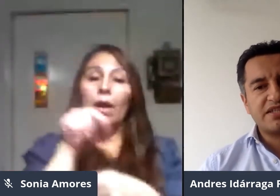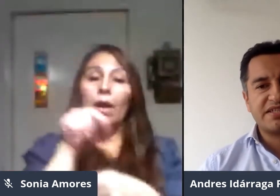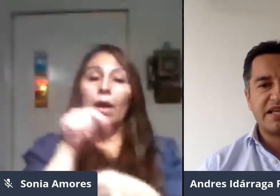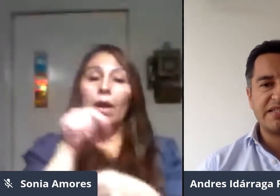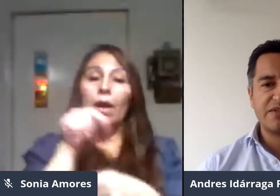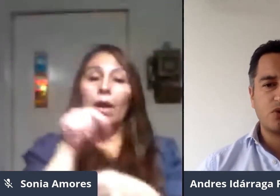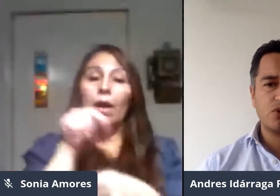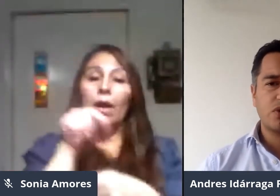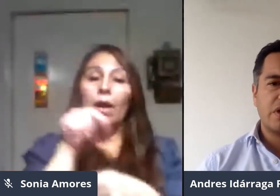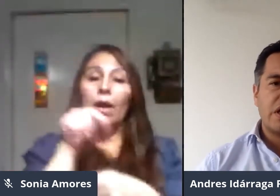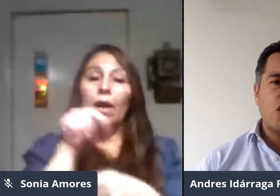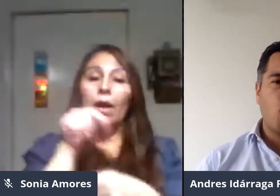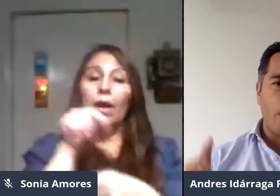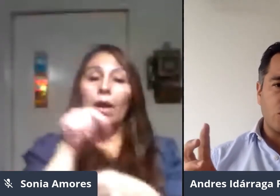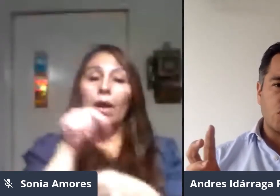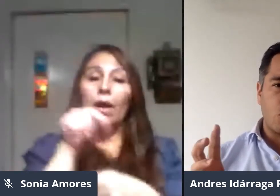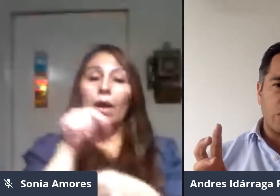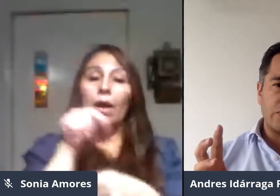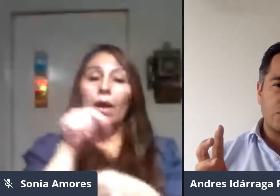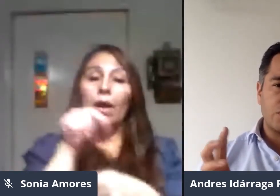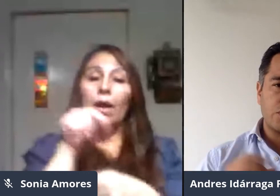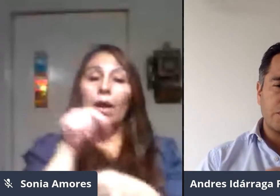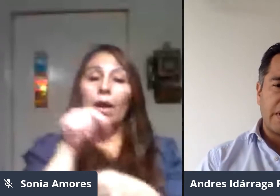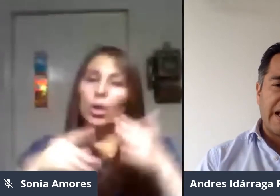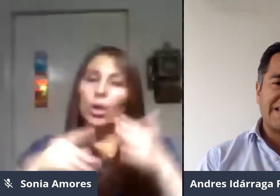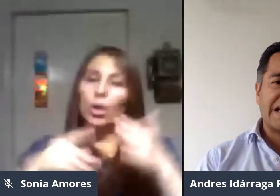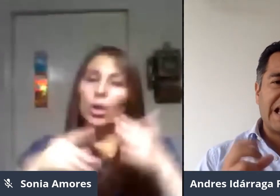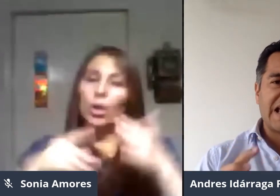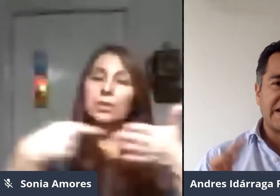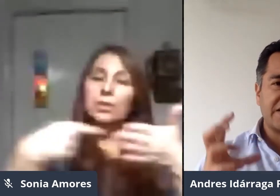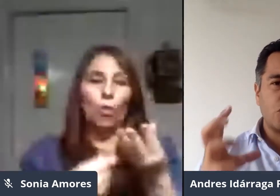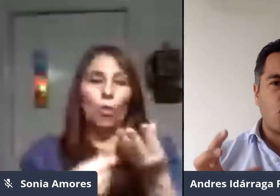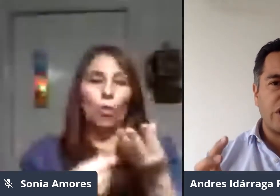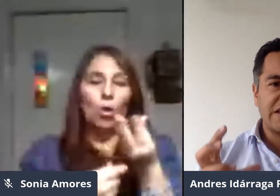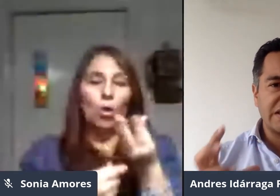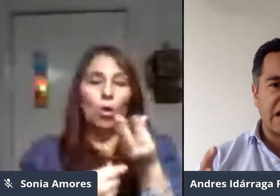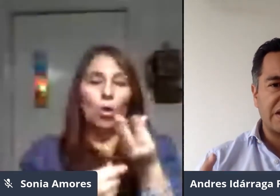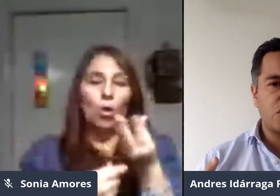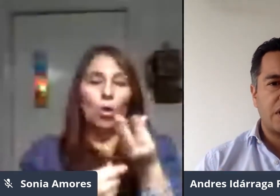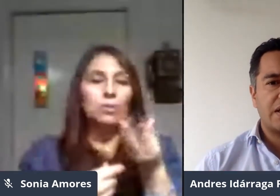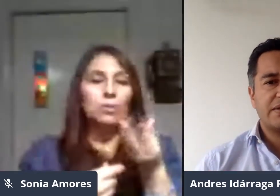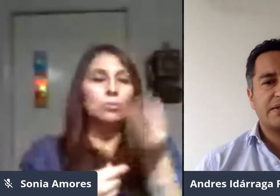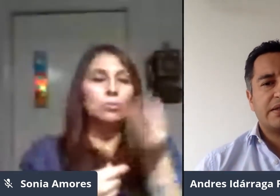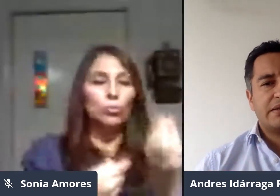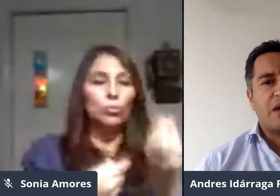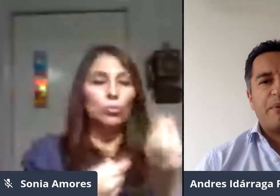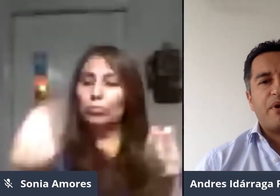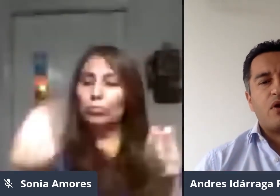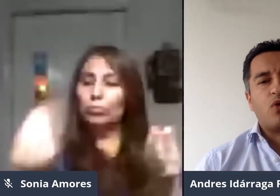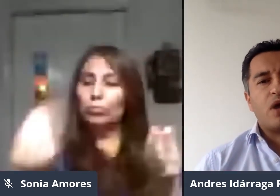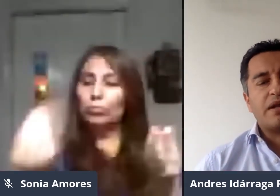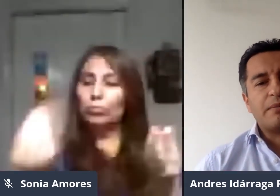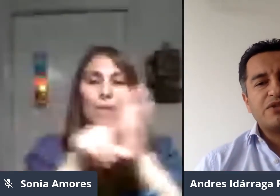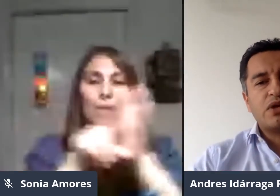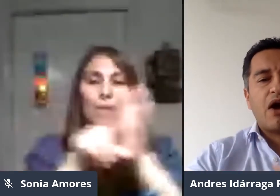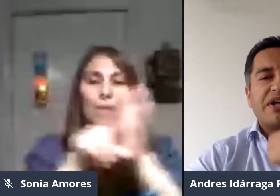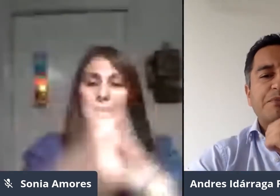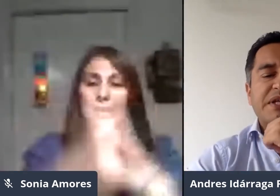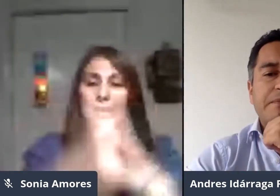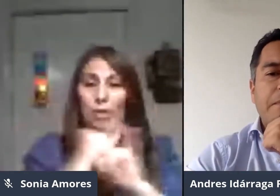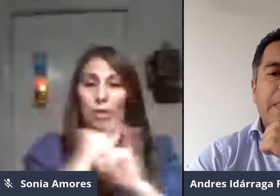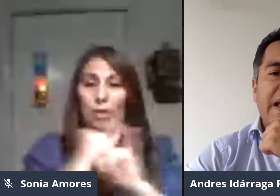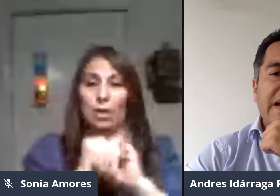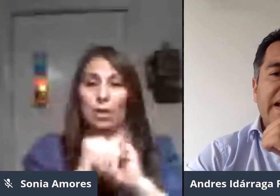del siglo XVI de esos gnomos, como esas leyes, esos órdenes internacionales, el primero del cual